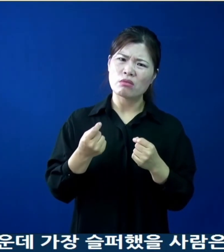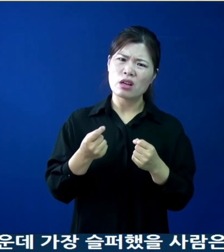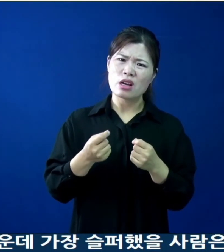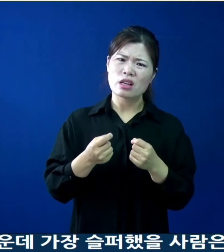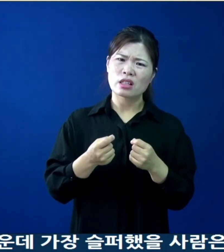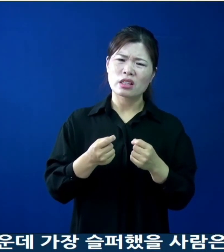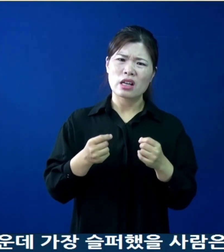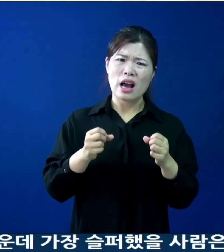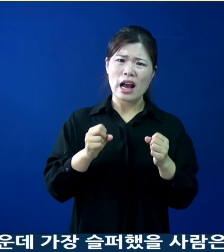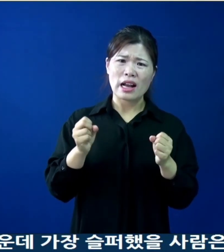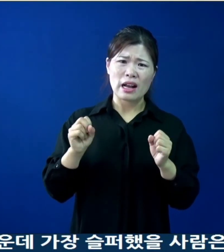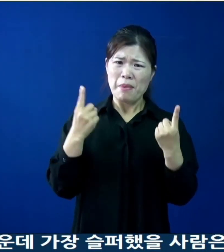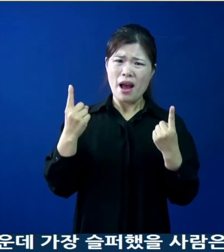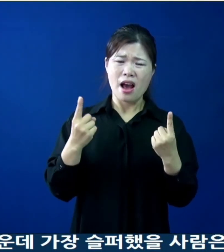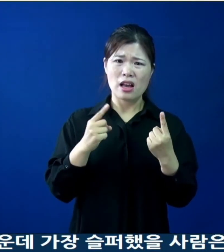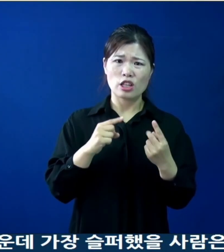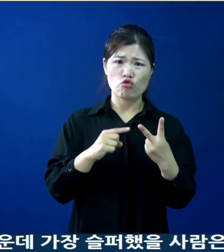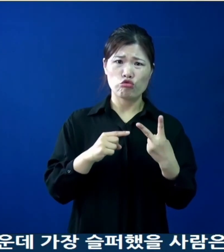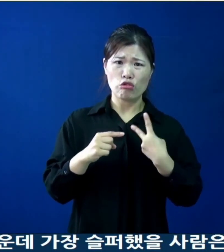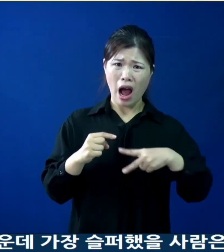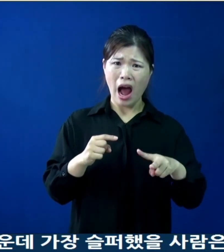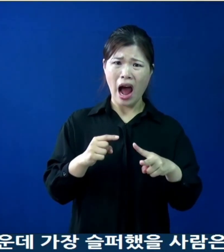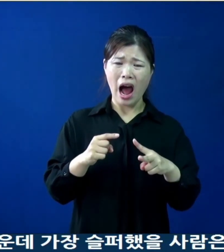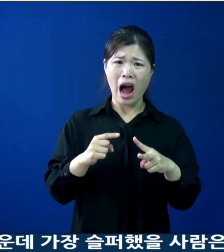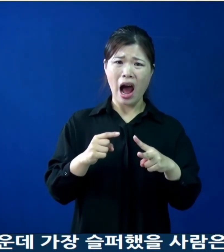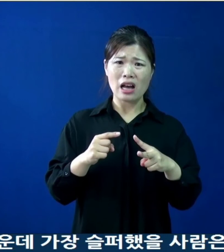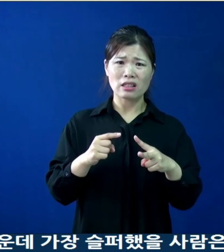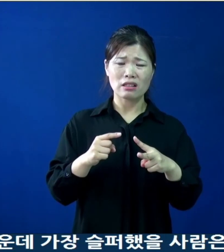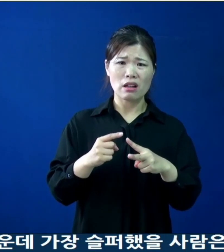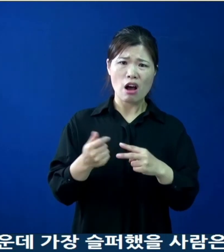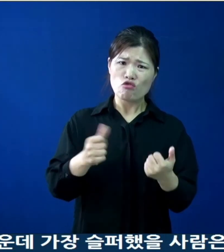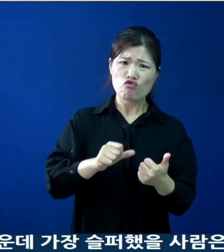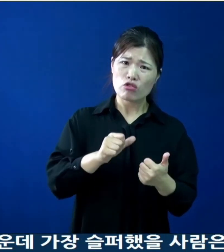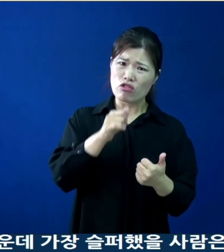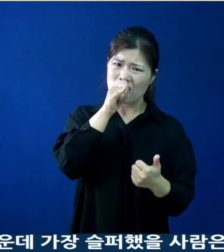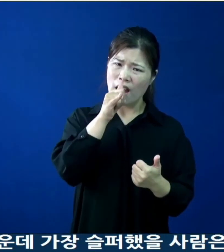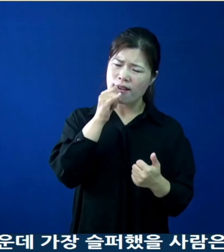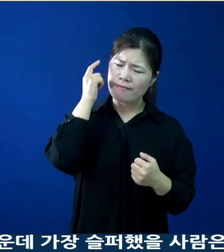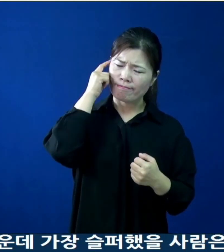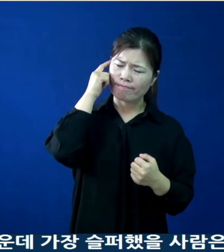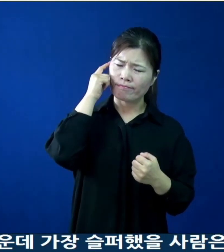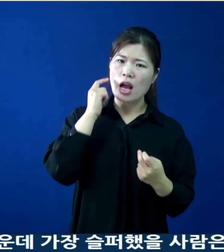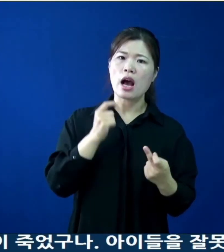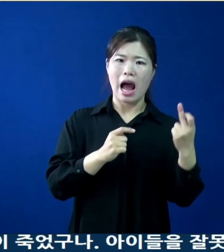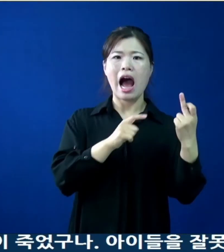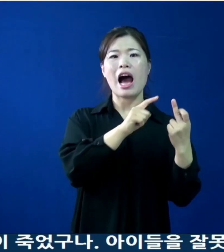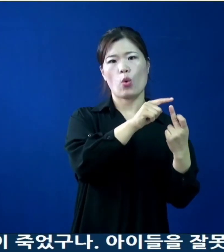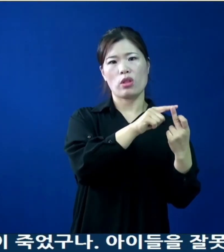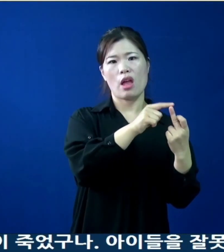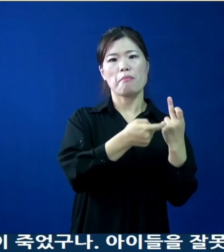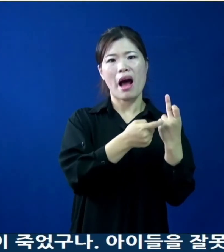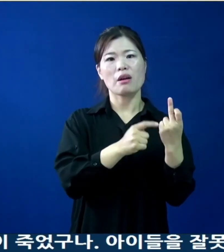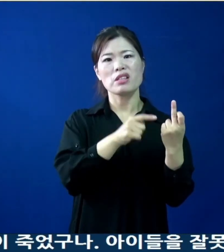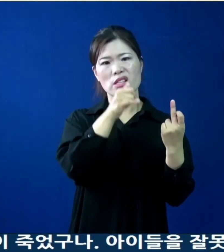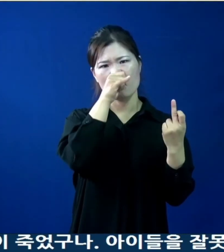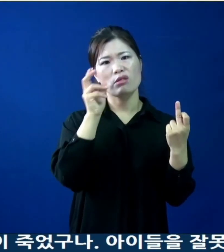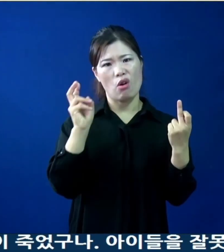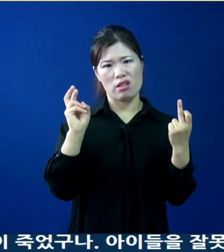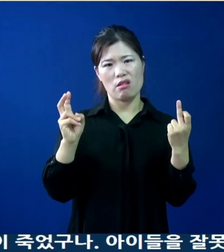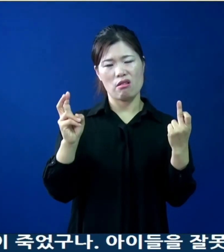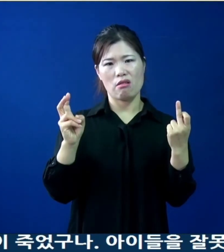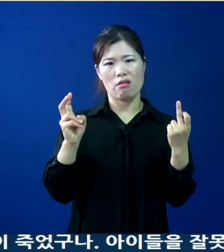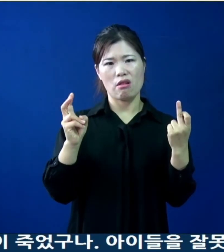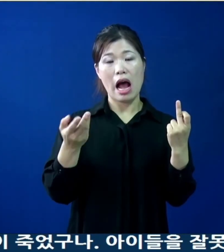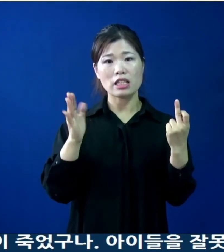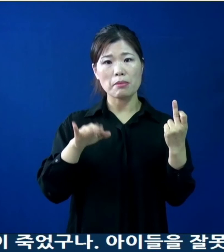하나님이 삼키실 수 있나? 이런 오만 가지 마음들이 아론에게 있었을 법한데